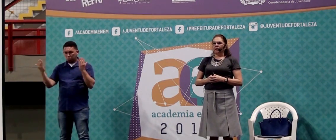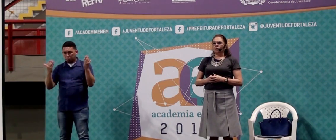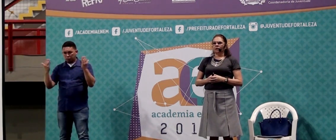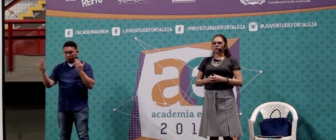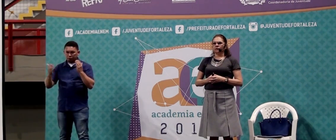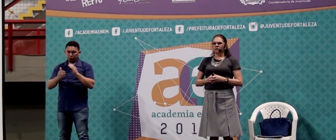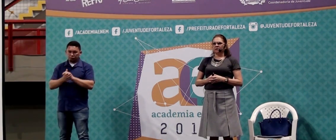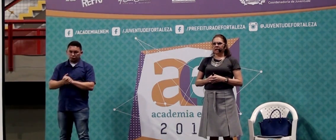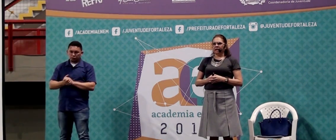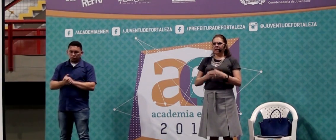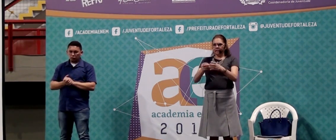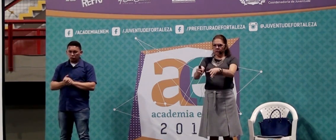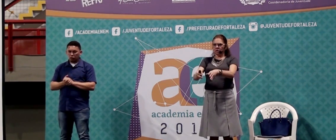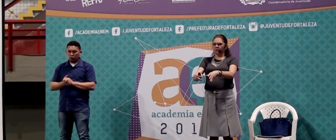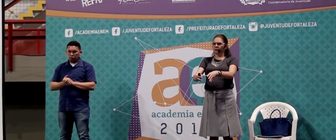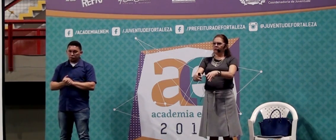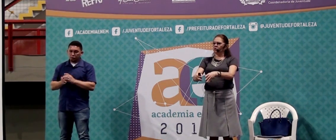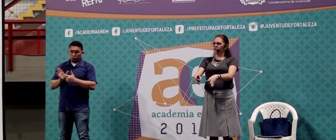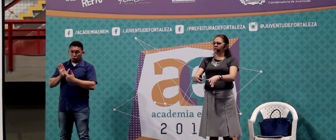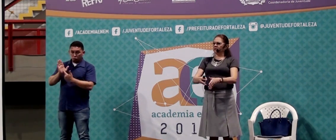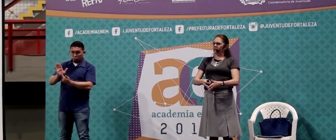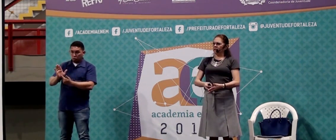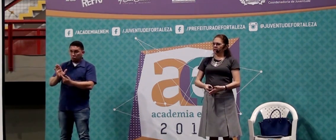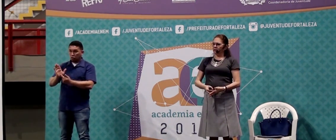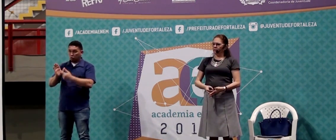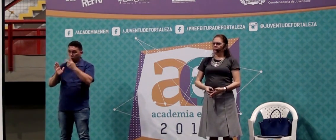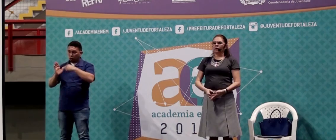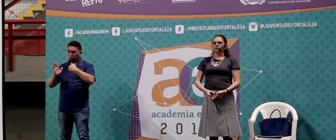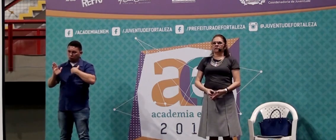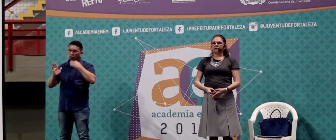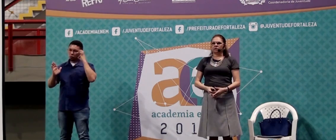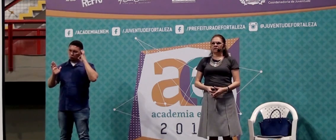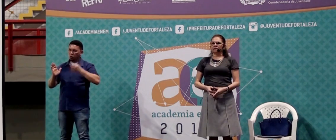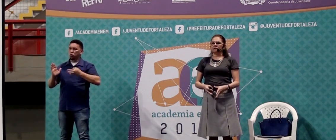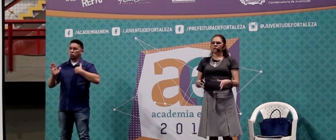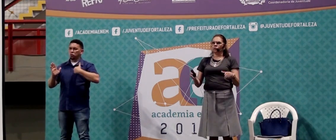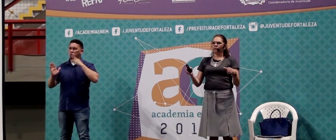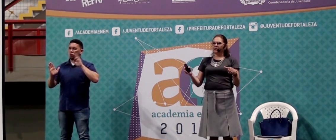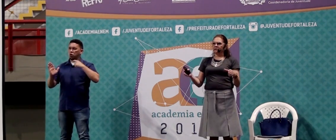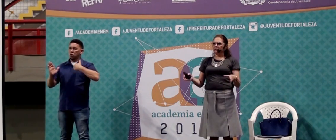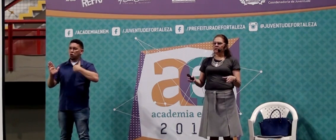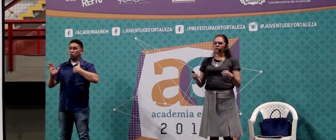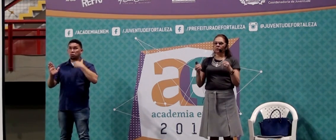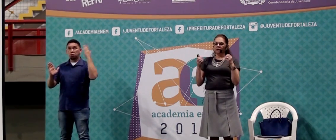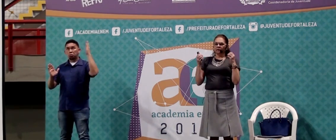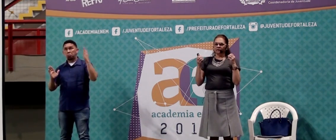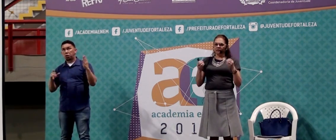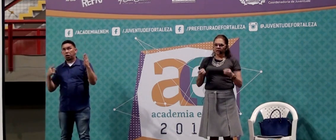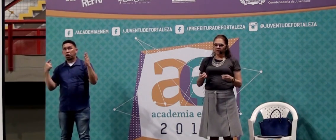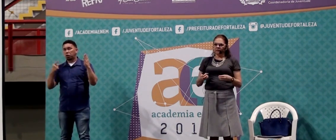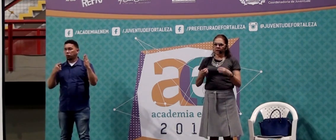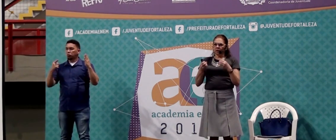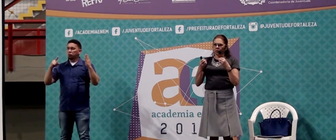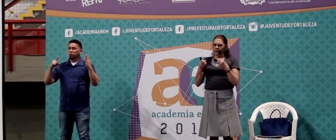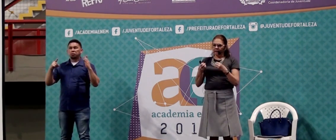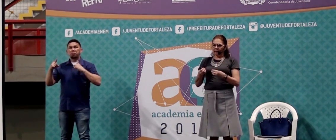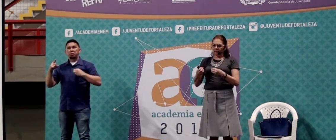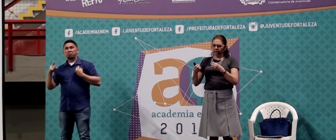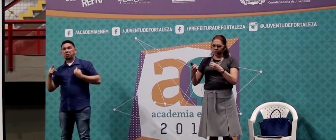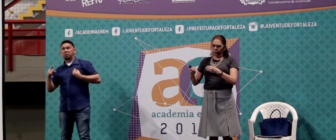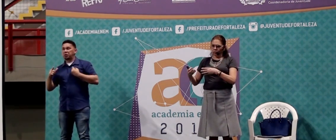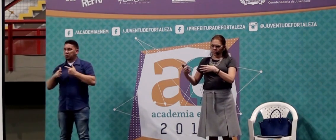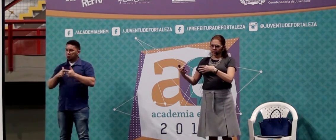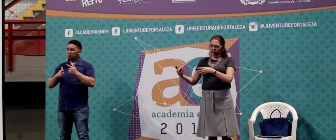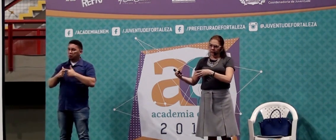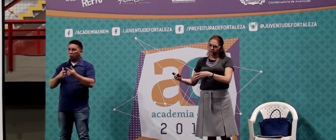Comparação é quando você quer mostrar ao leitor que você tem razão. Você diz assim, o Brasil vive uma